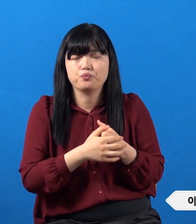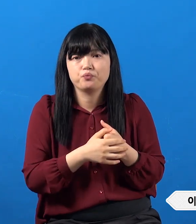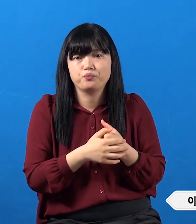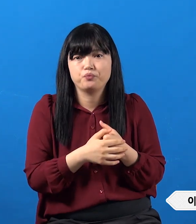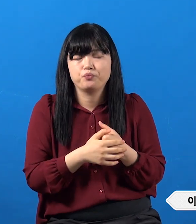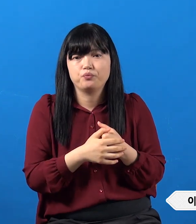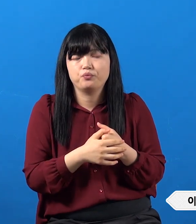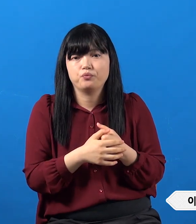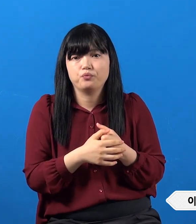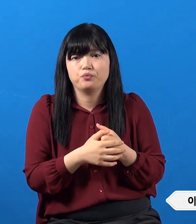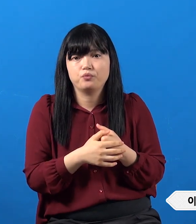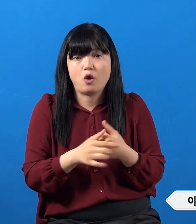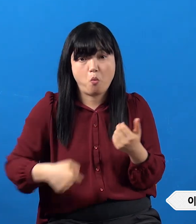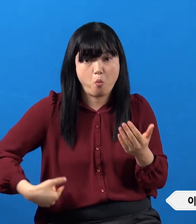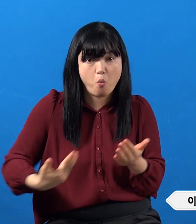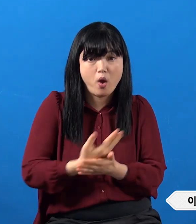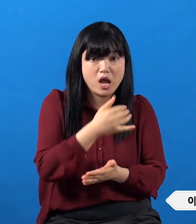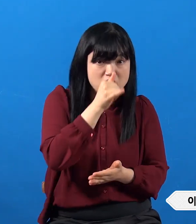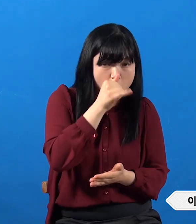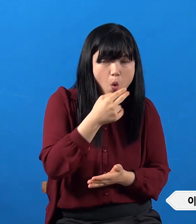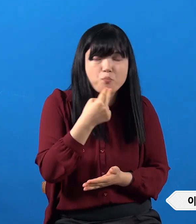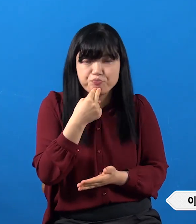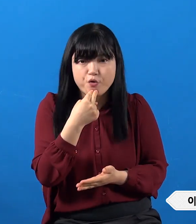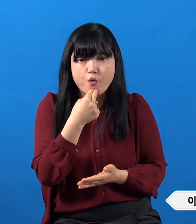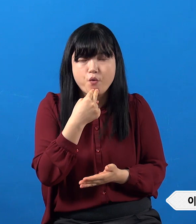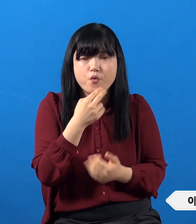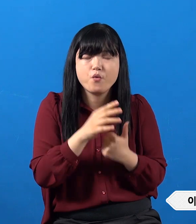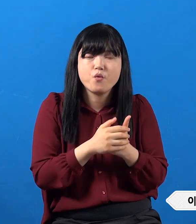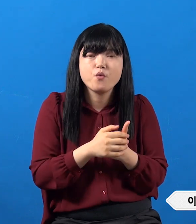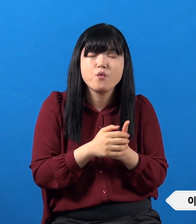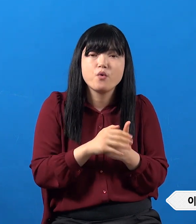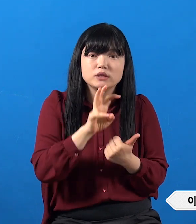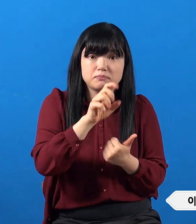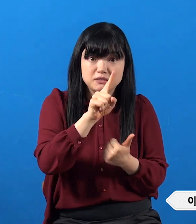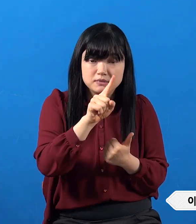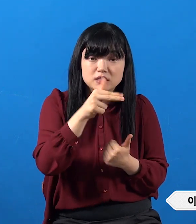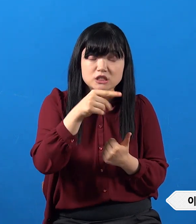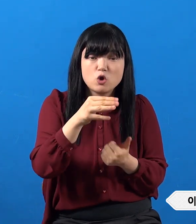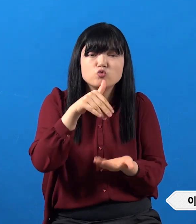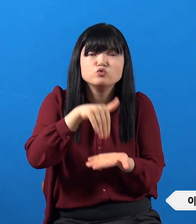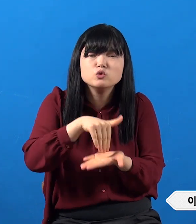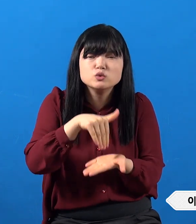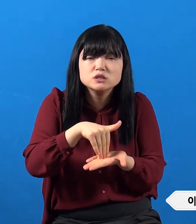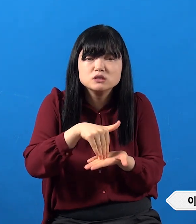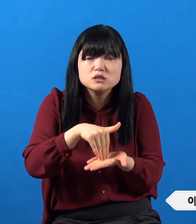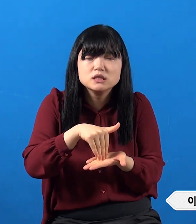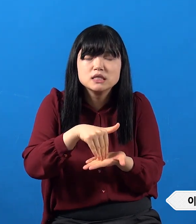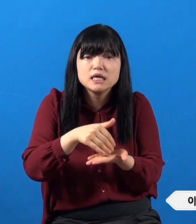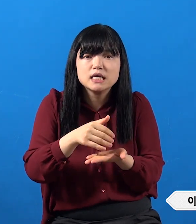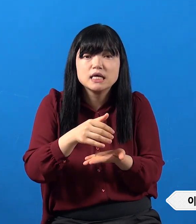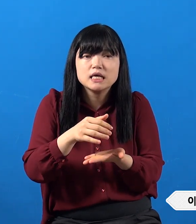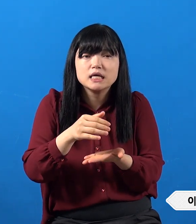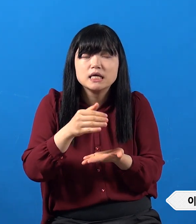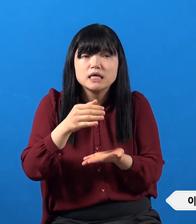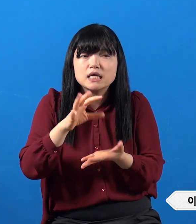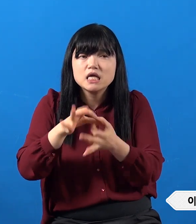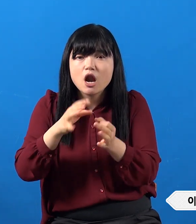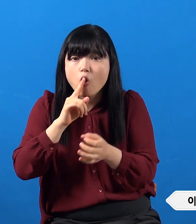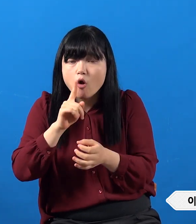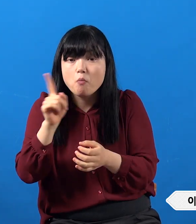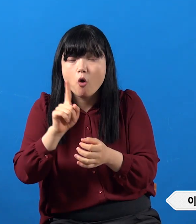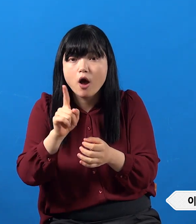것입니다. 회개가 있었느냐 없었느냐. 여기 31절에 뉘우친다는 말이 히라보로는